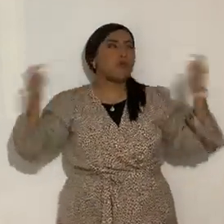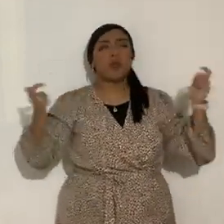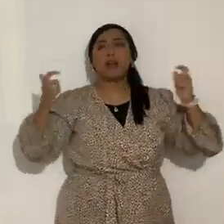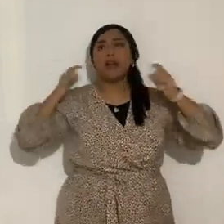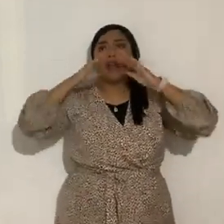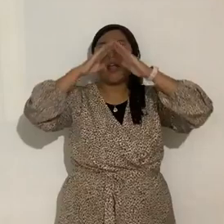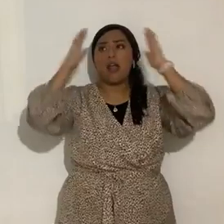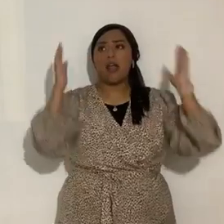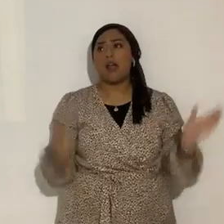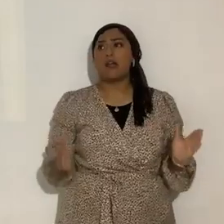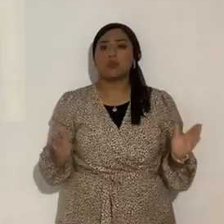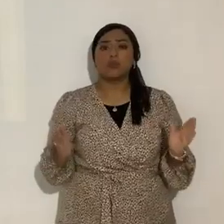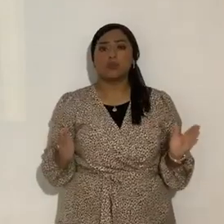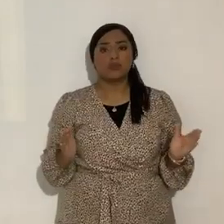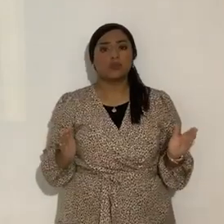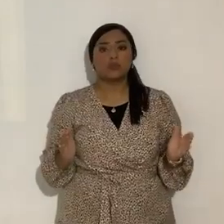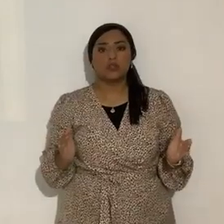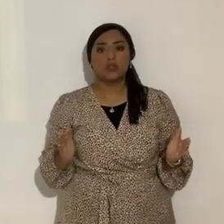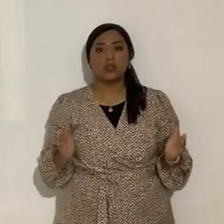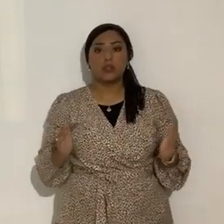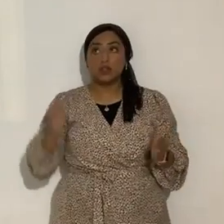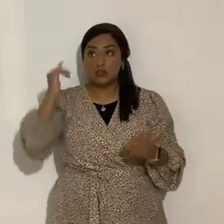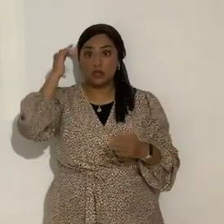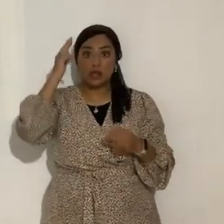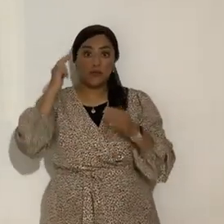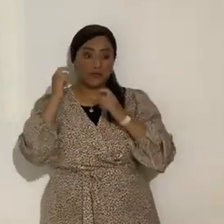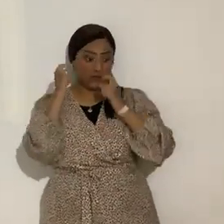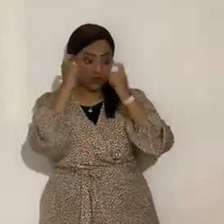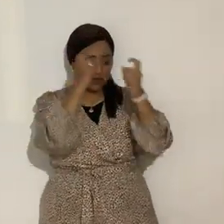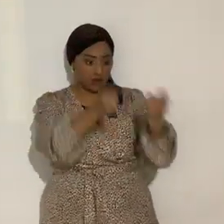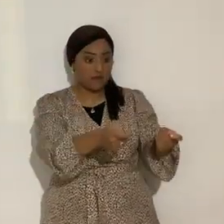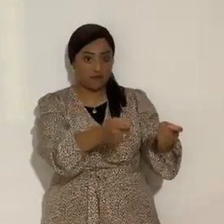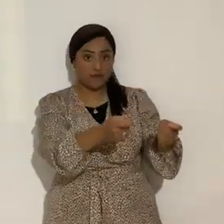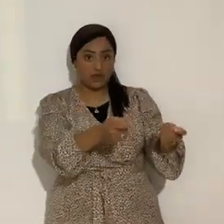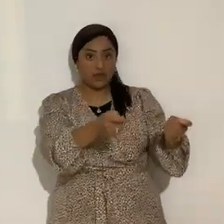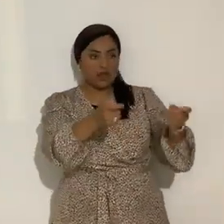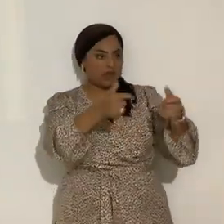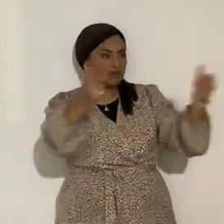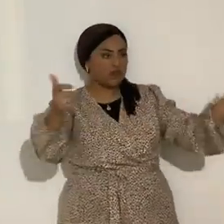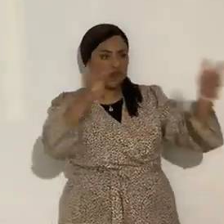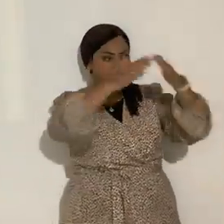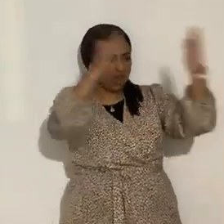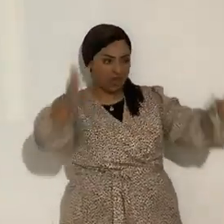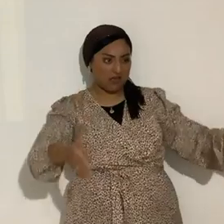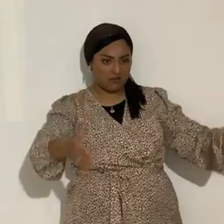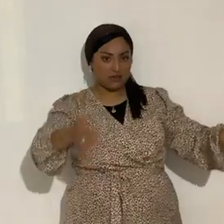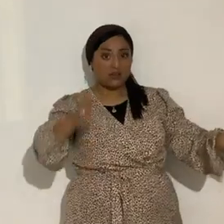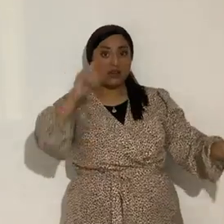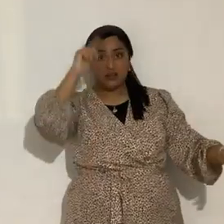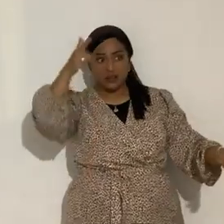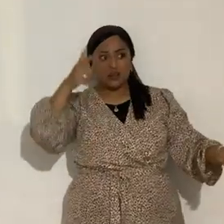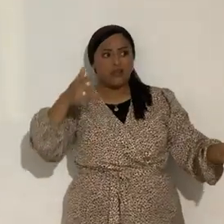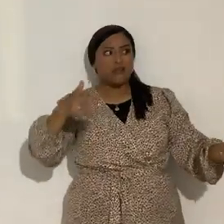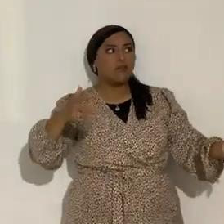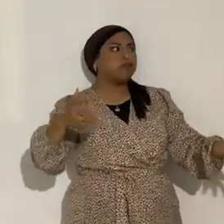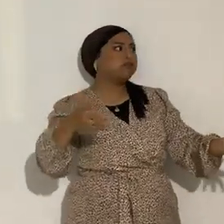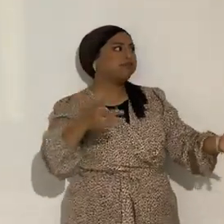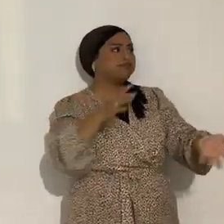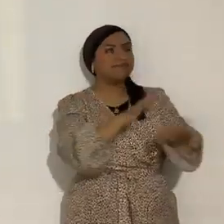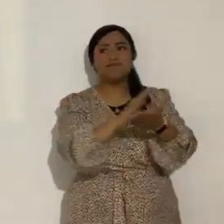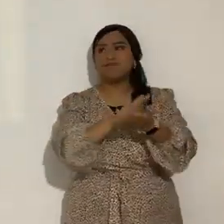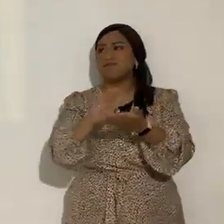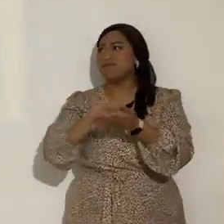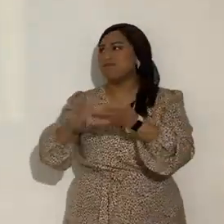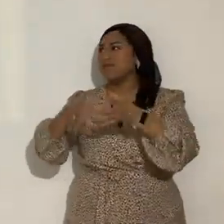grande. Inclusive el Todopoderoso le concede esa casa grande, pero después se queja de que la tiene que